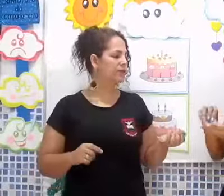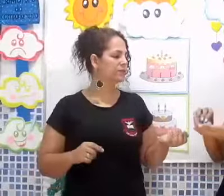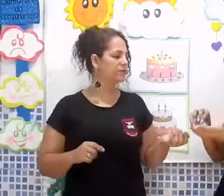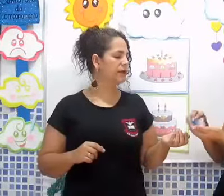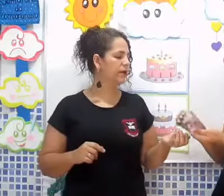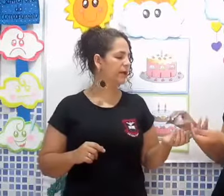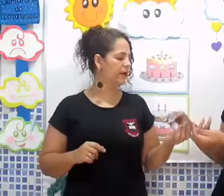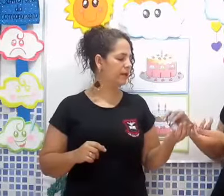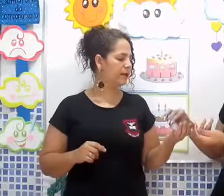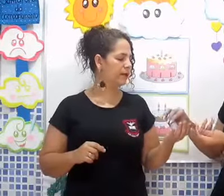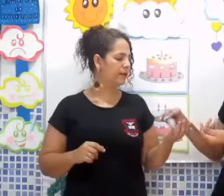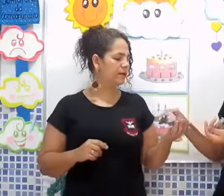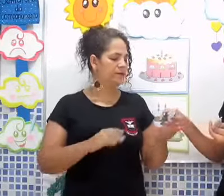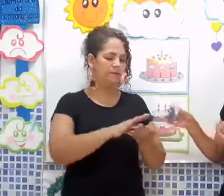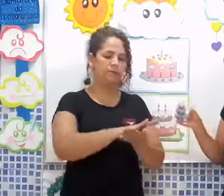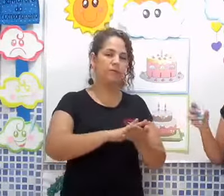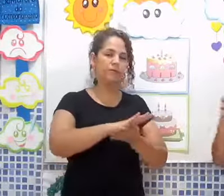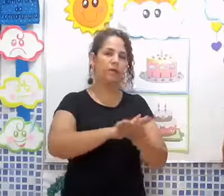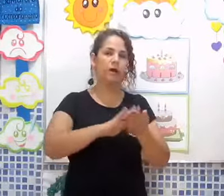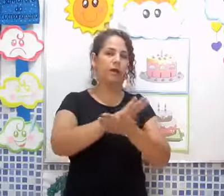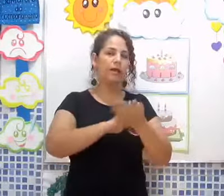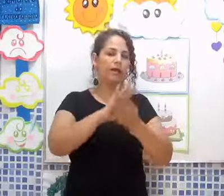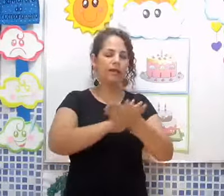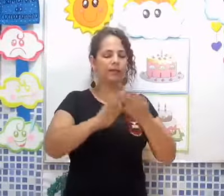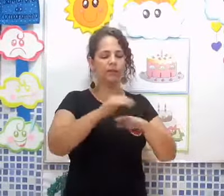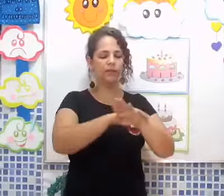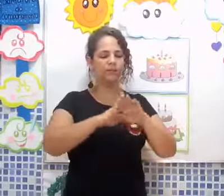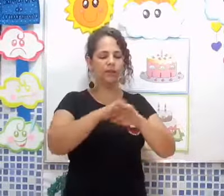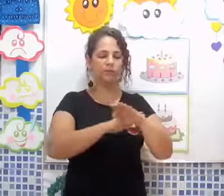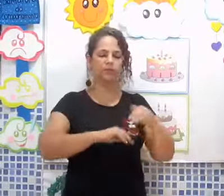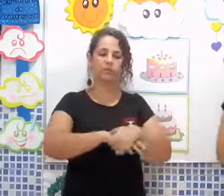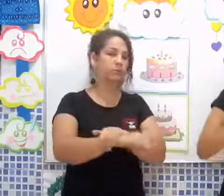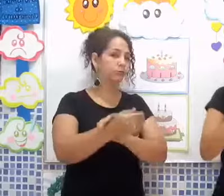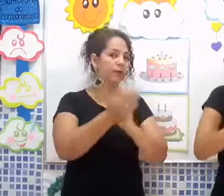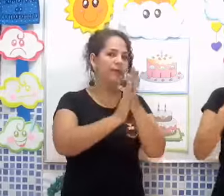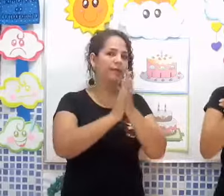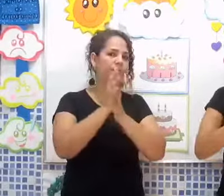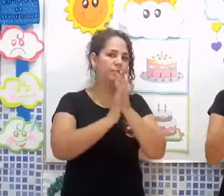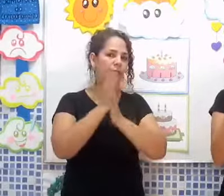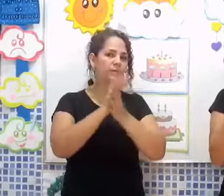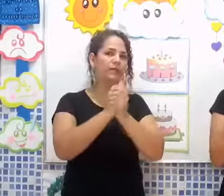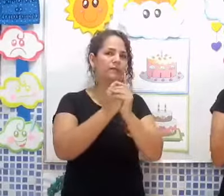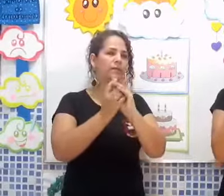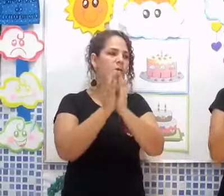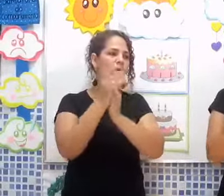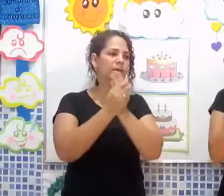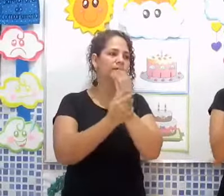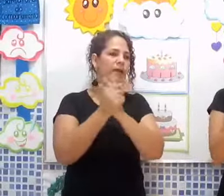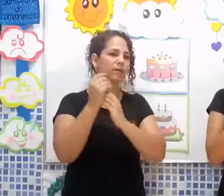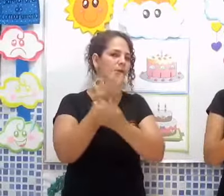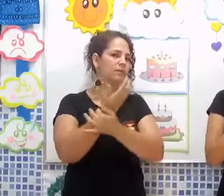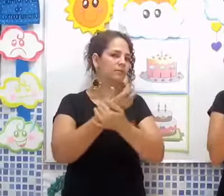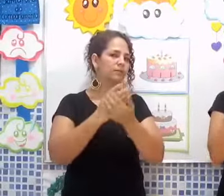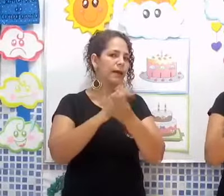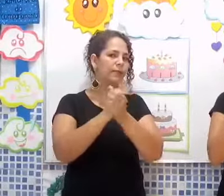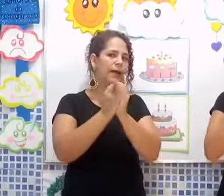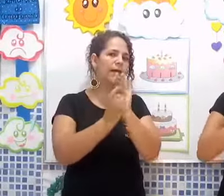vamos trabalhar, hein? Vamos, ó, deixar as nossas mãos bem limpinhas e começar o nosso trabalho,